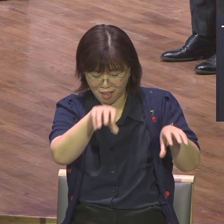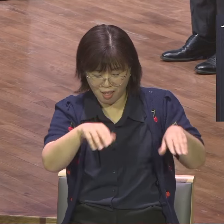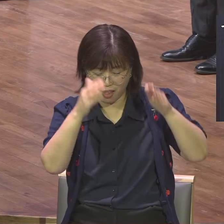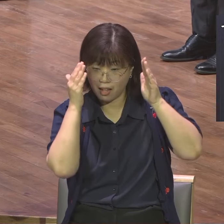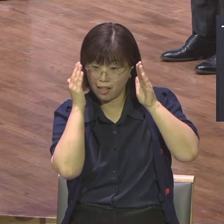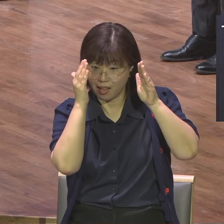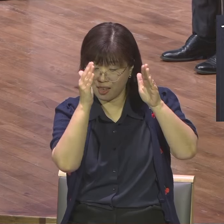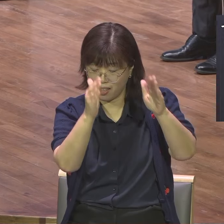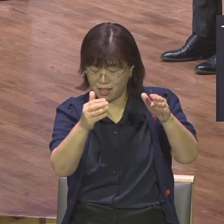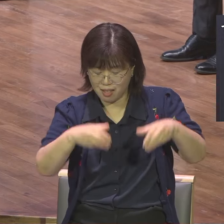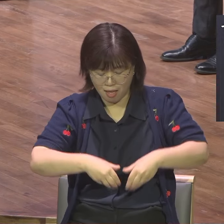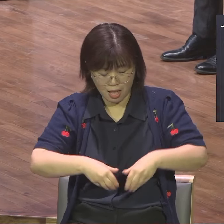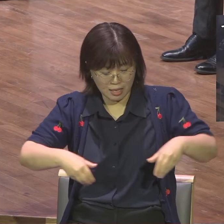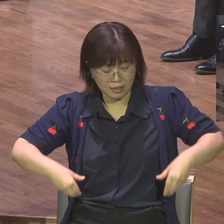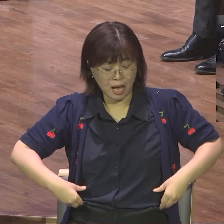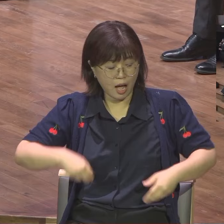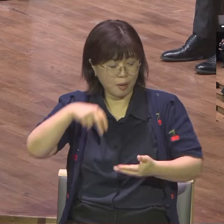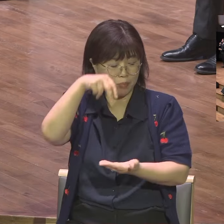현장에